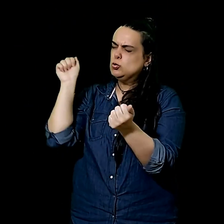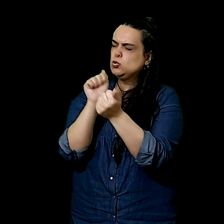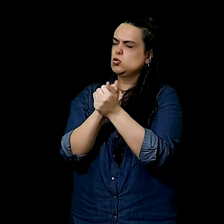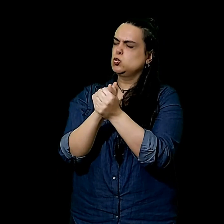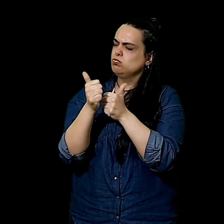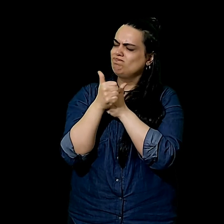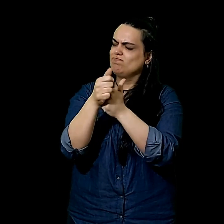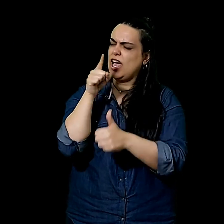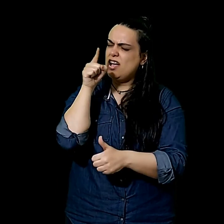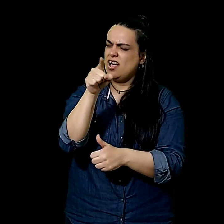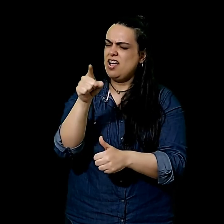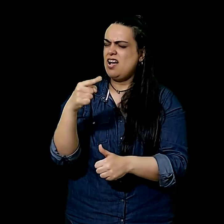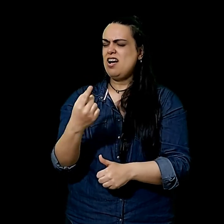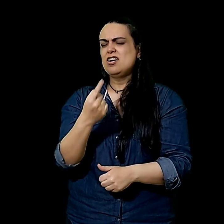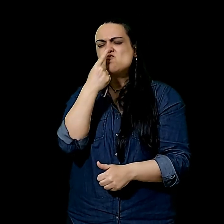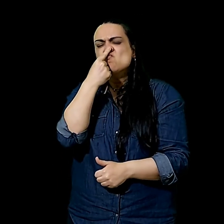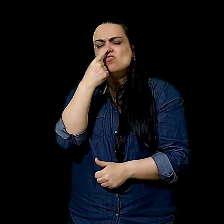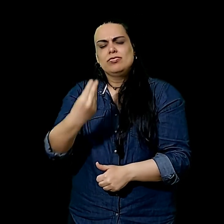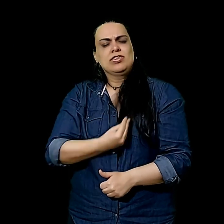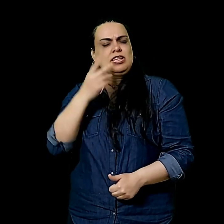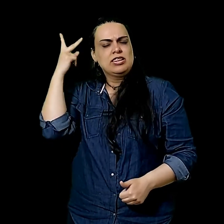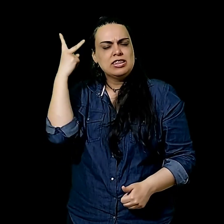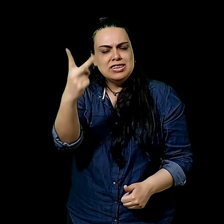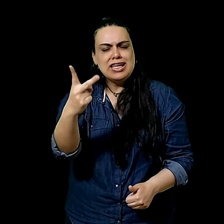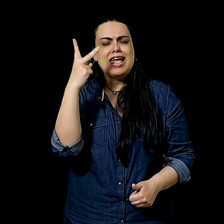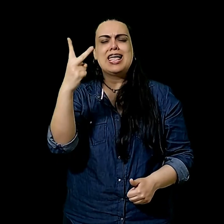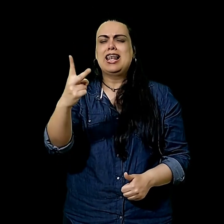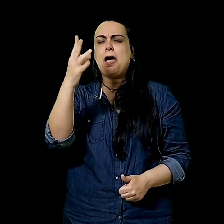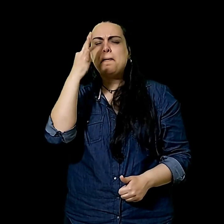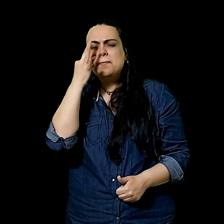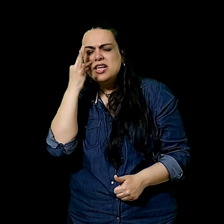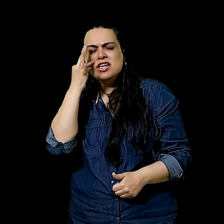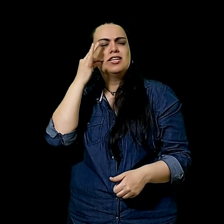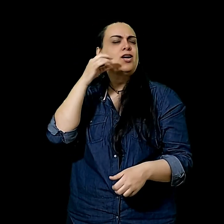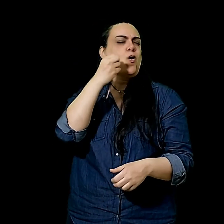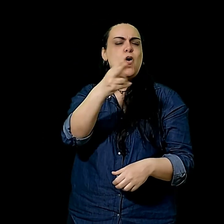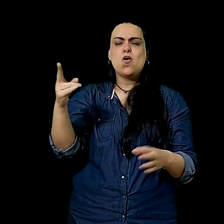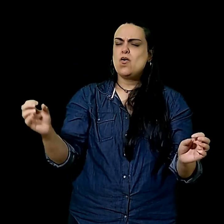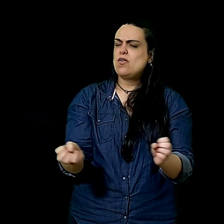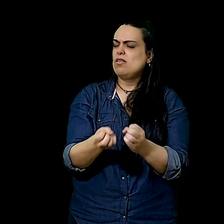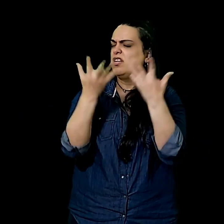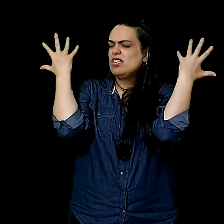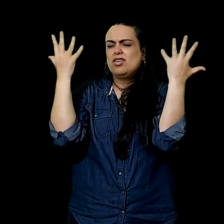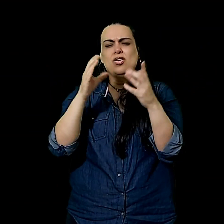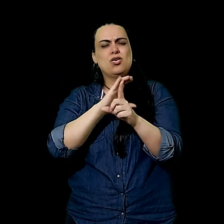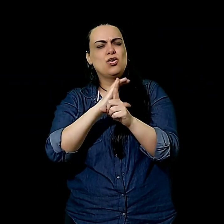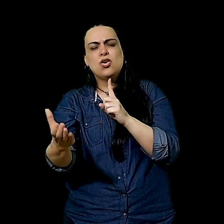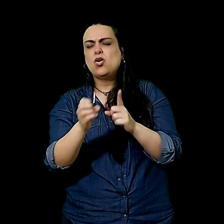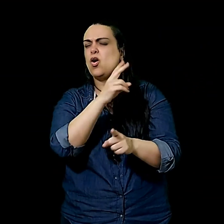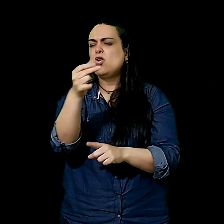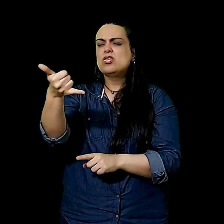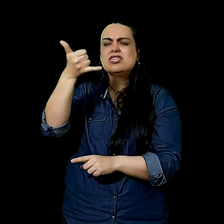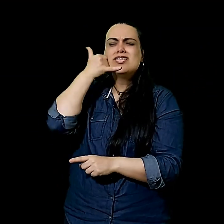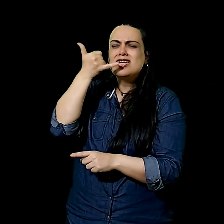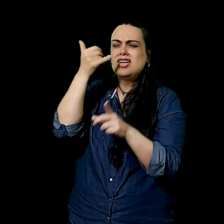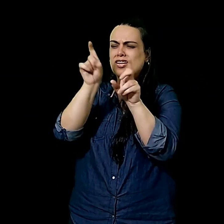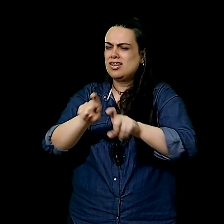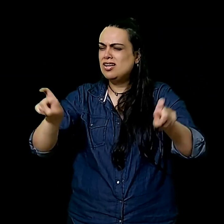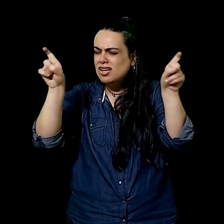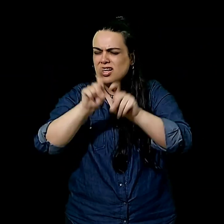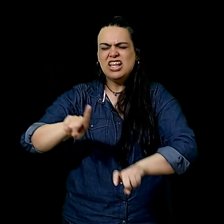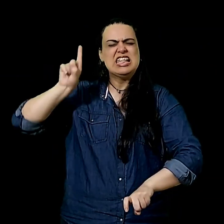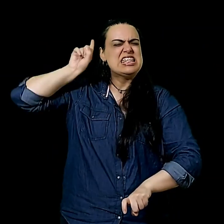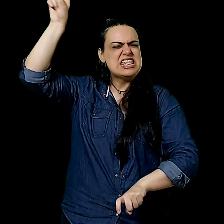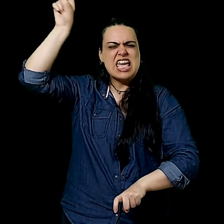vida dela, Senhor, e mostra para ela que seja presencialmente, seja ao vivo, seja em evento, ou seja pela tela de um telefone, Oh, o